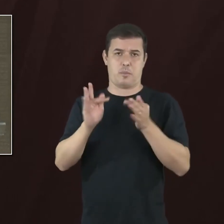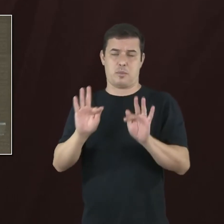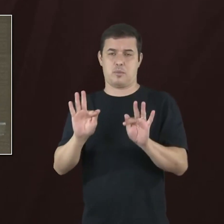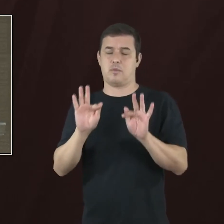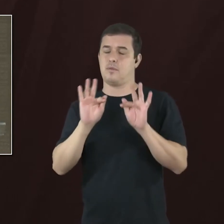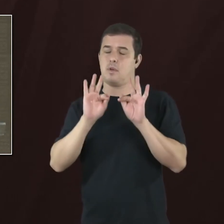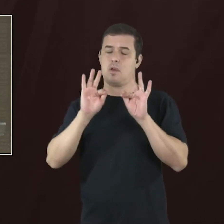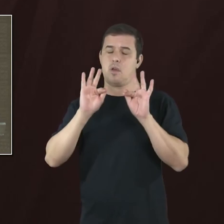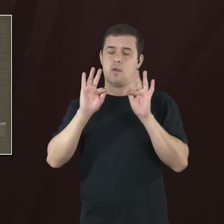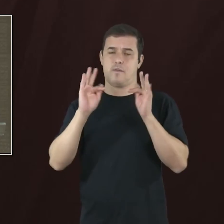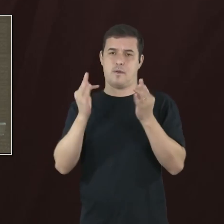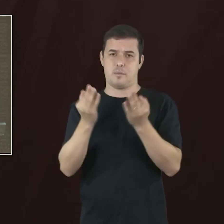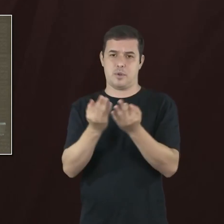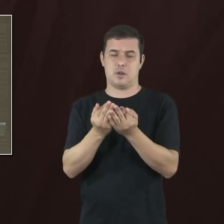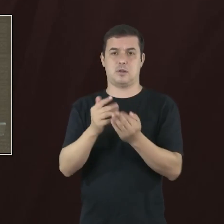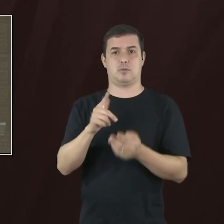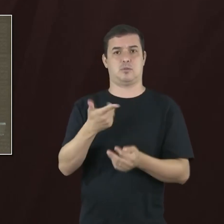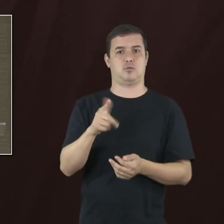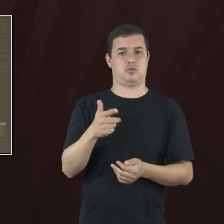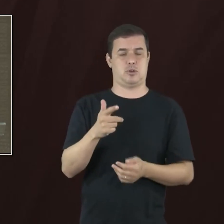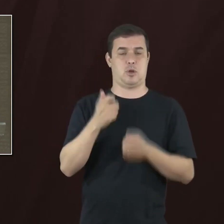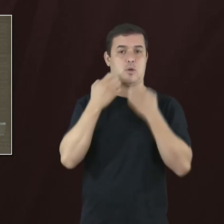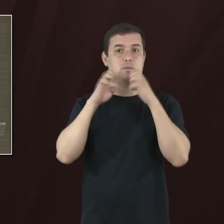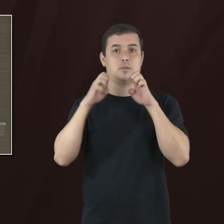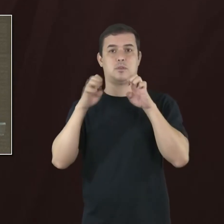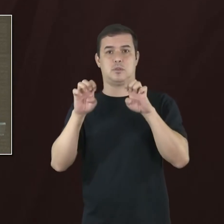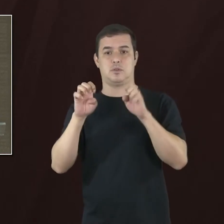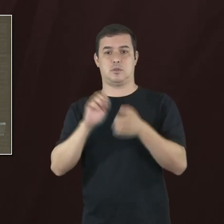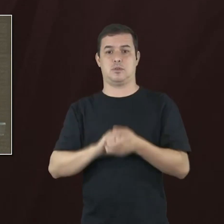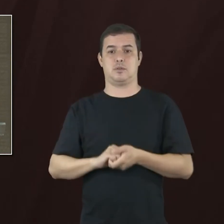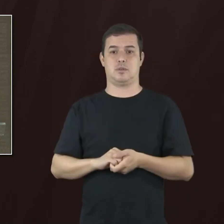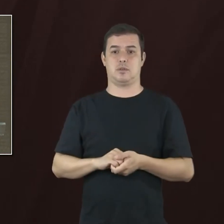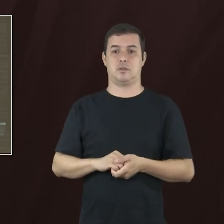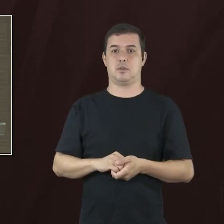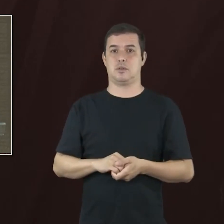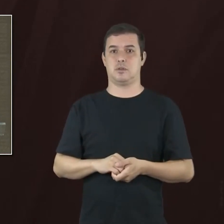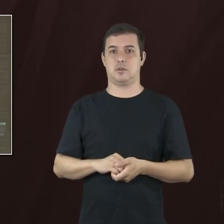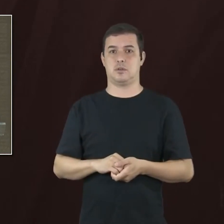Senhor foi ganhá-lo na ilha de Taiwan.